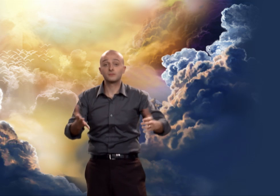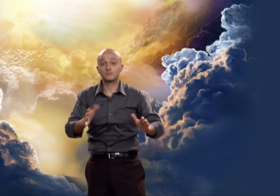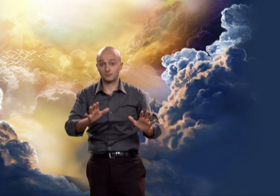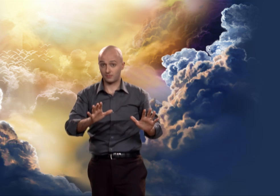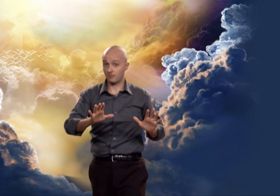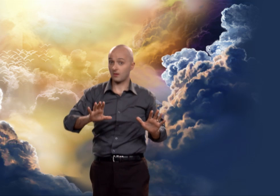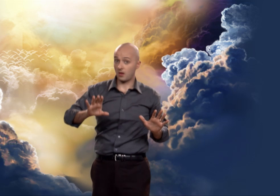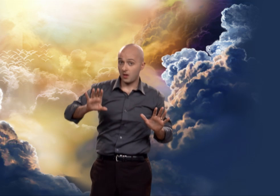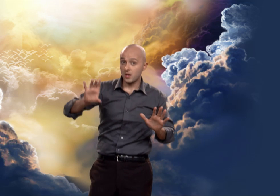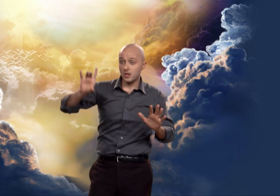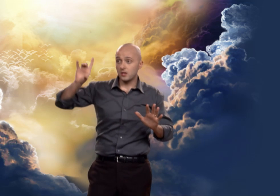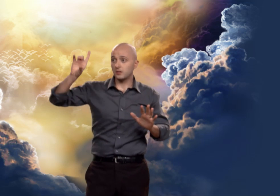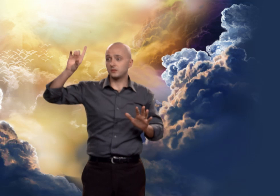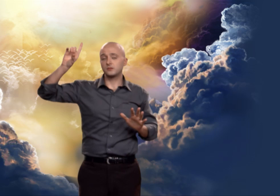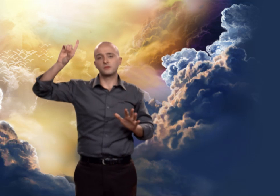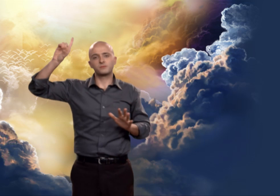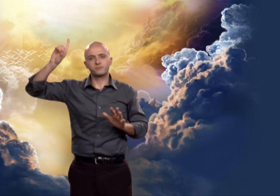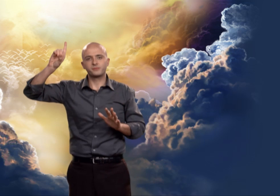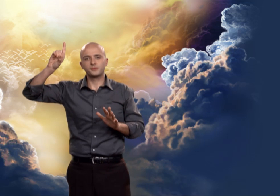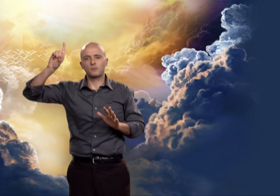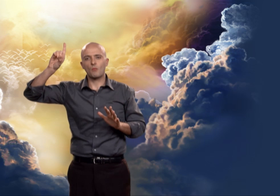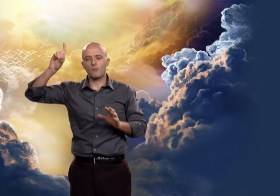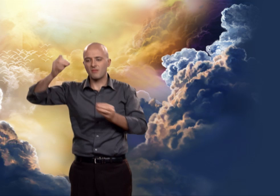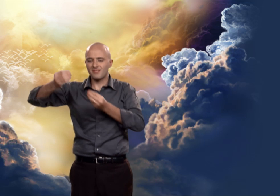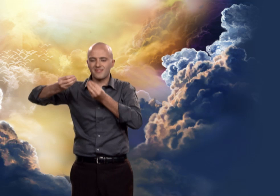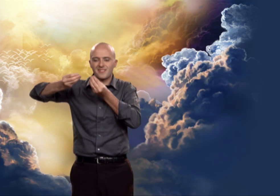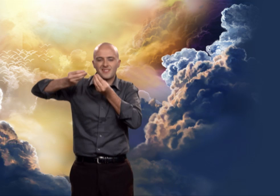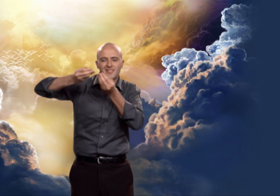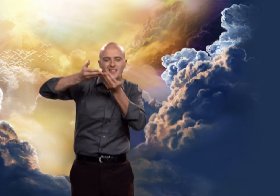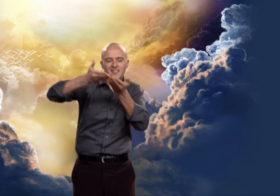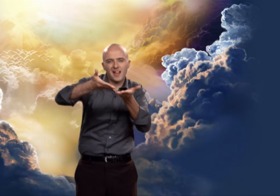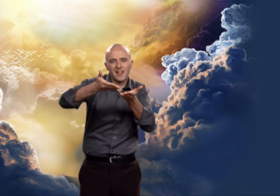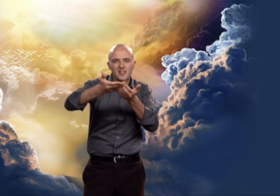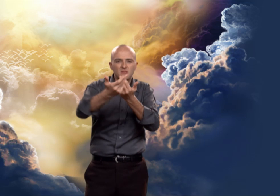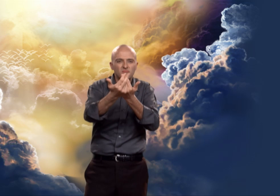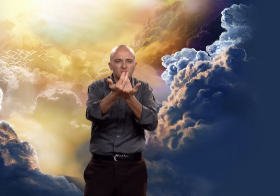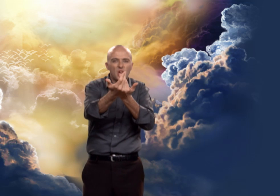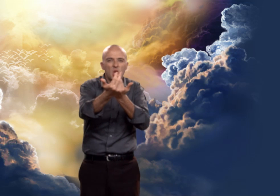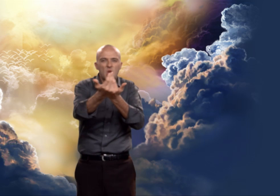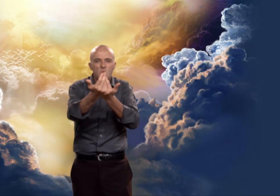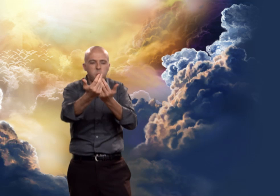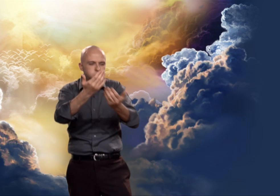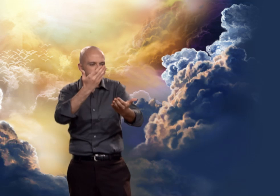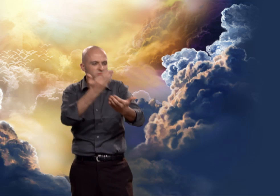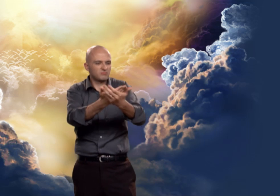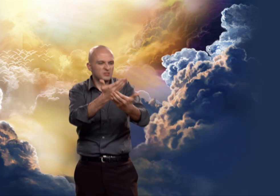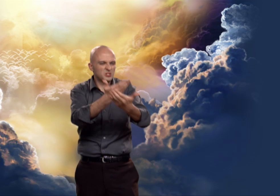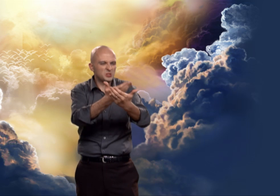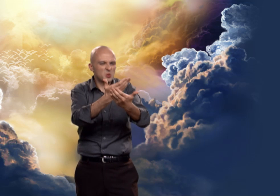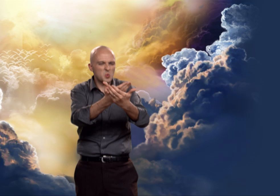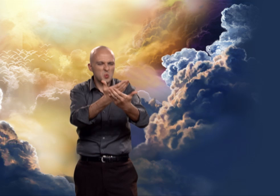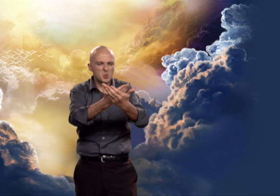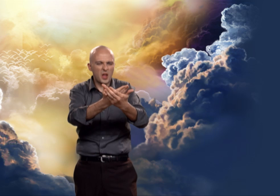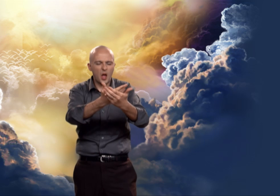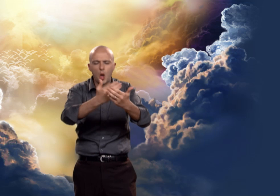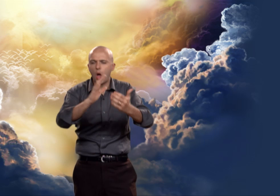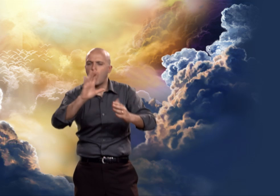estão seguindo o mesmo caminho. Todos aqueles que procuram conveniências e estratégias para não se acharem